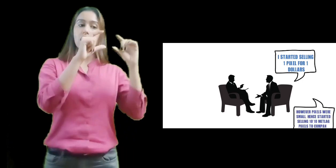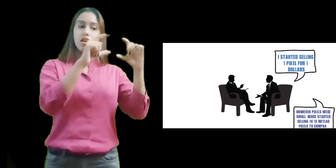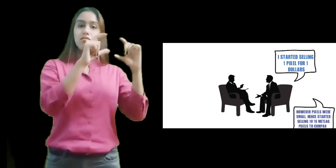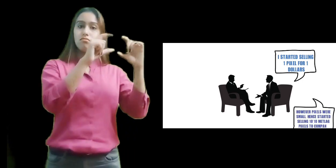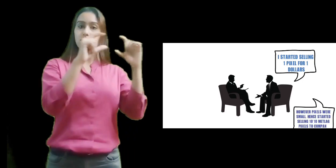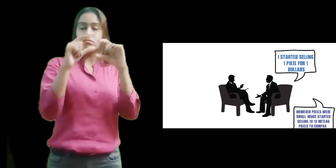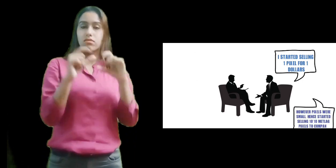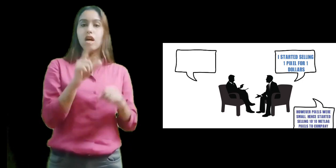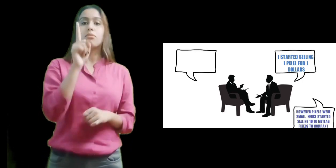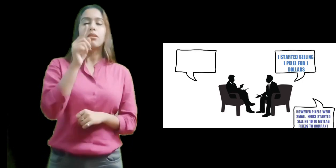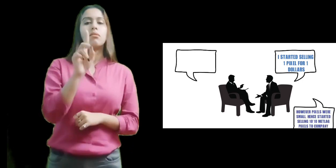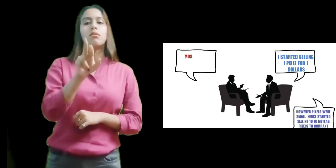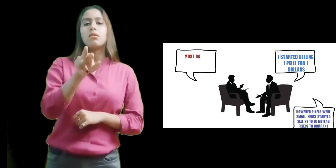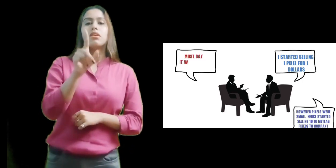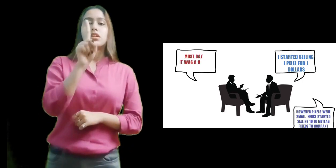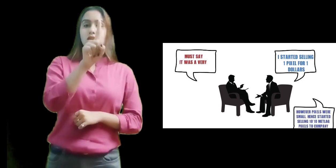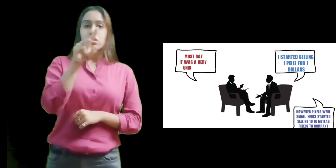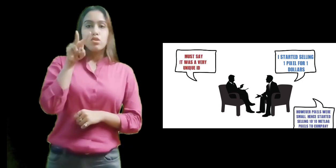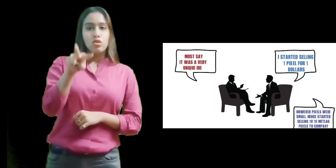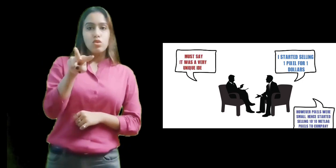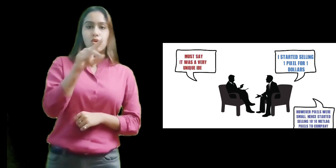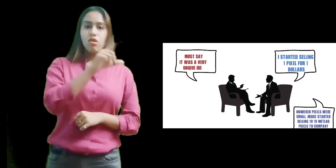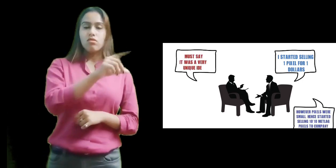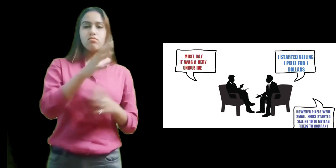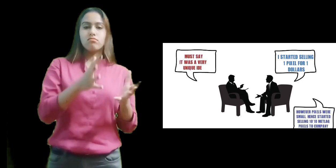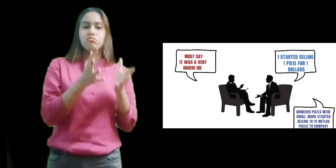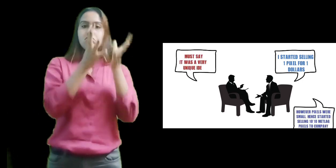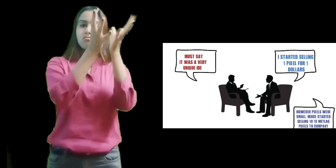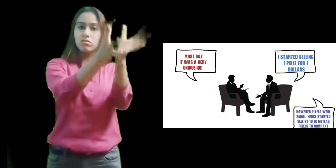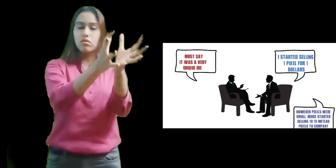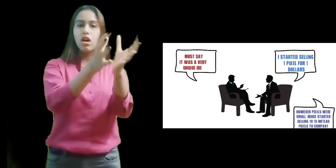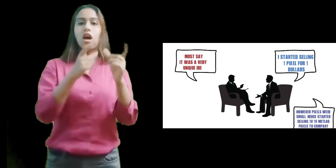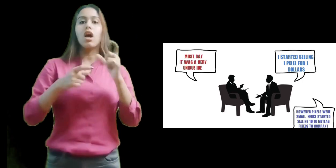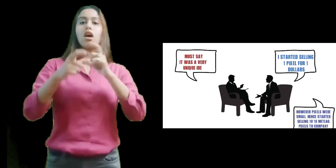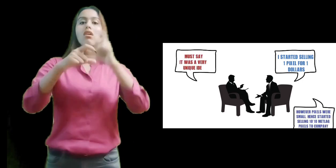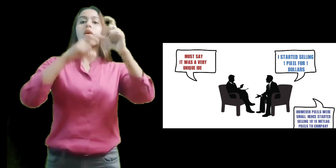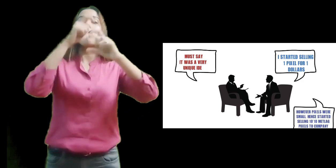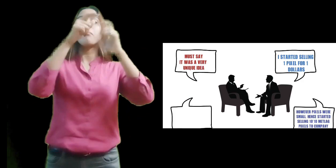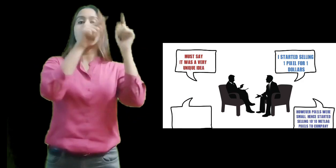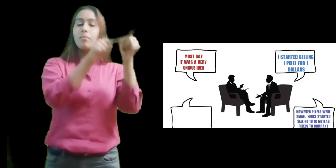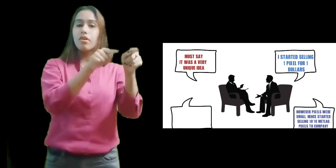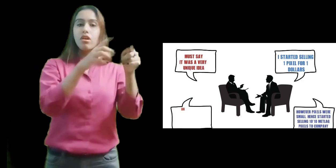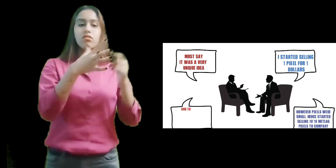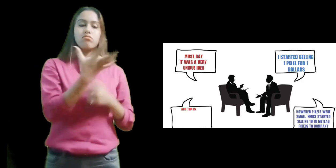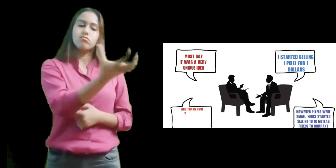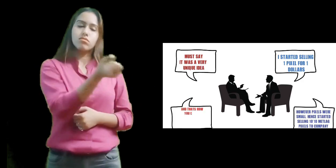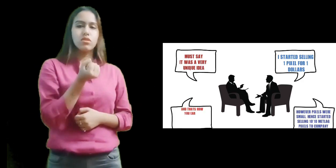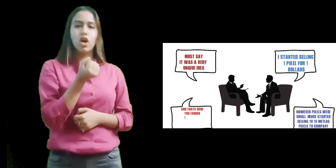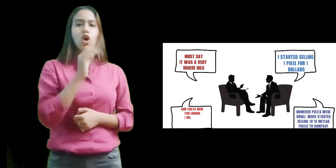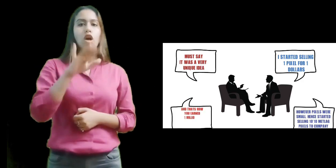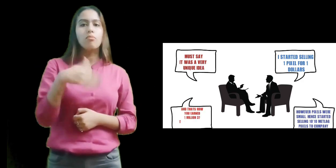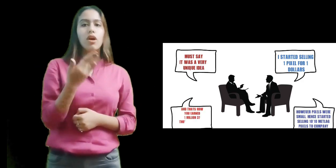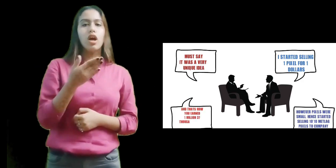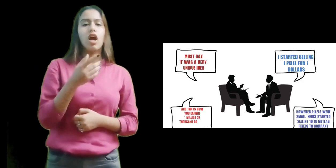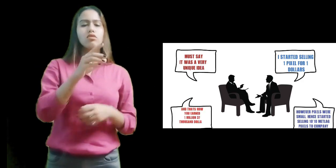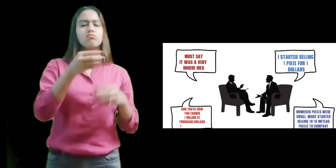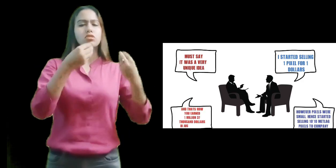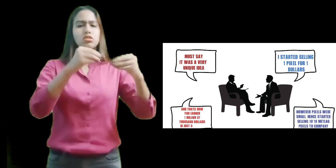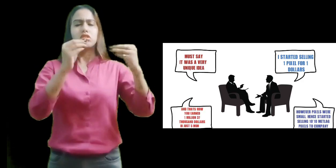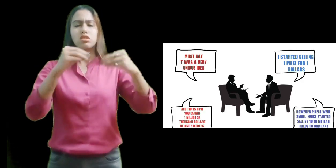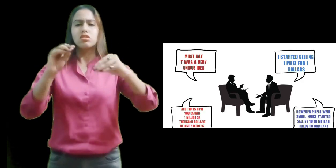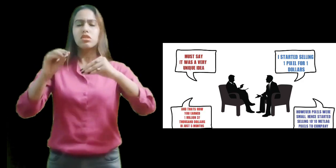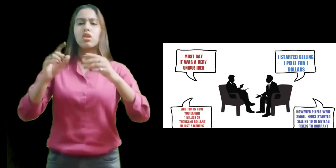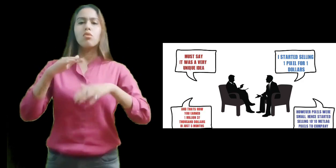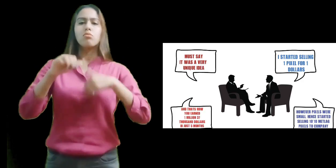स्टार्ट करा। अब ये आइडिया काफी यूनिक एंड इंटरेस्टिंग था, इसलिए लोग इसमें काफी इंटरेस्ट लेने लगे, और बस ऐसे ही पिक्सल्स बेच बेच के उसने